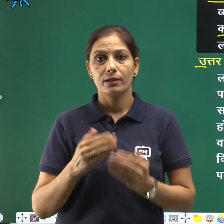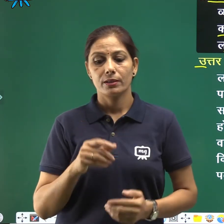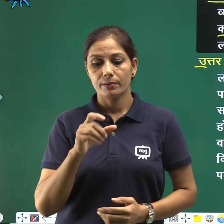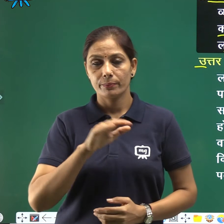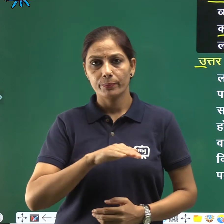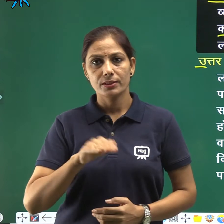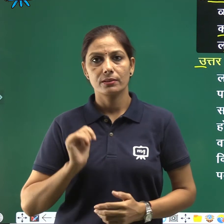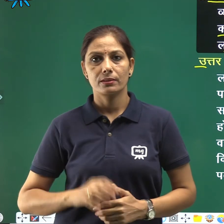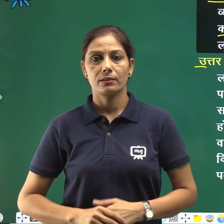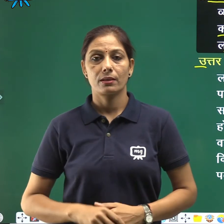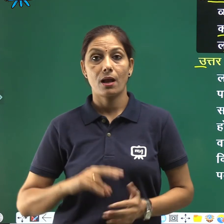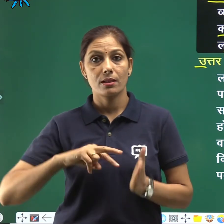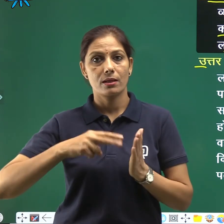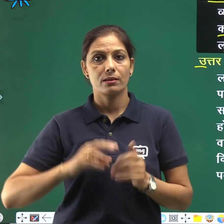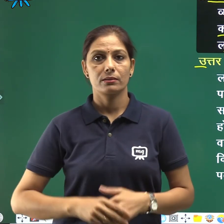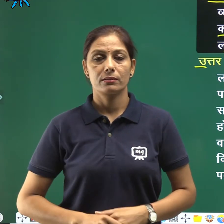अर्थात